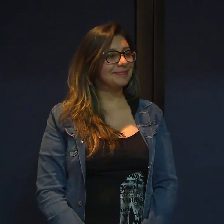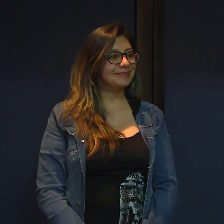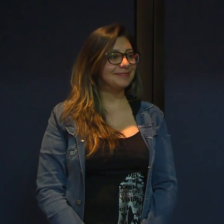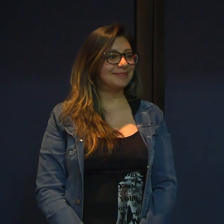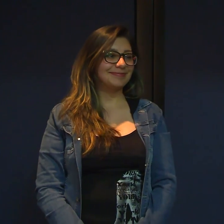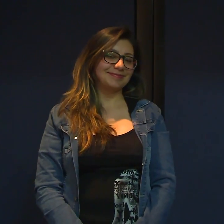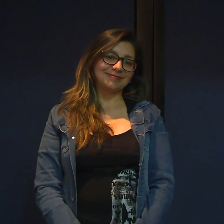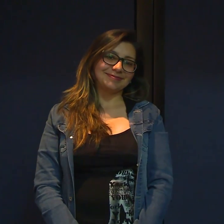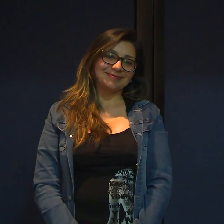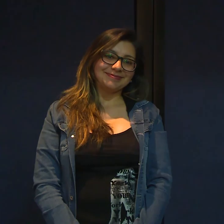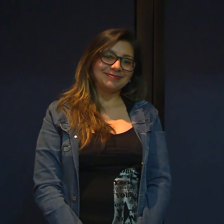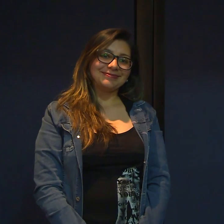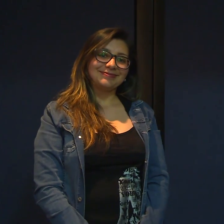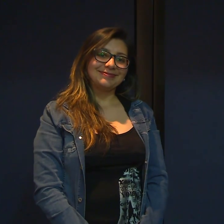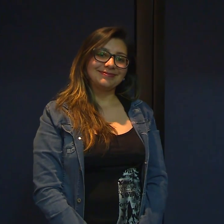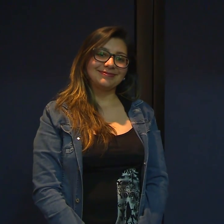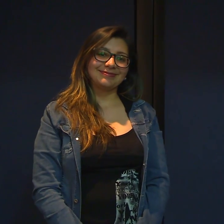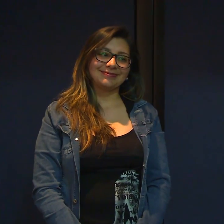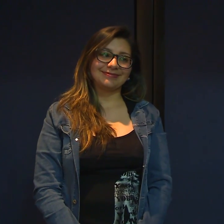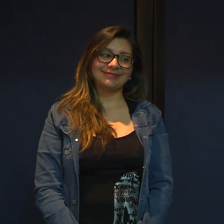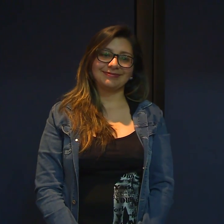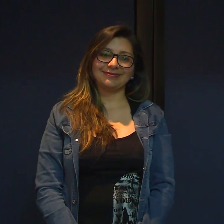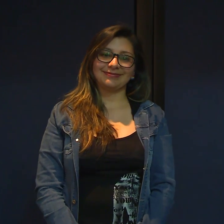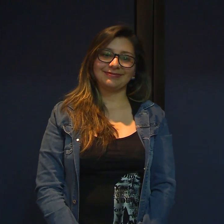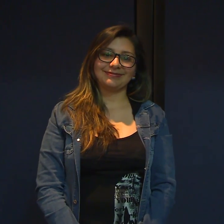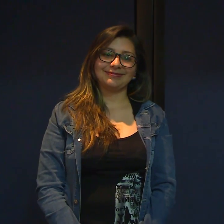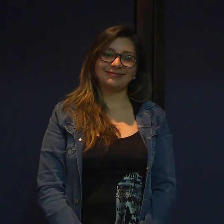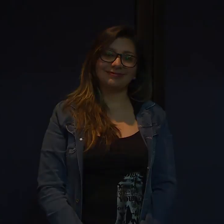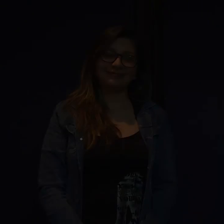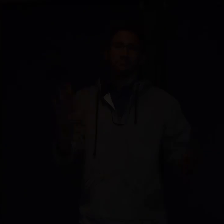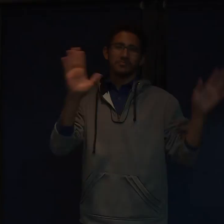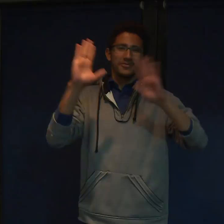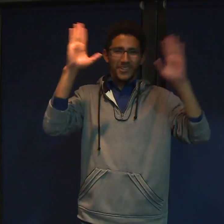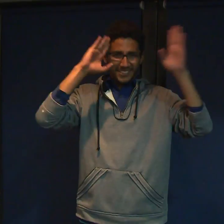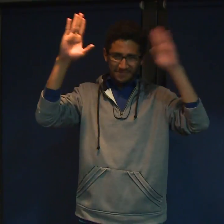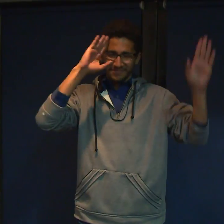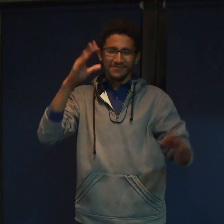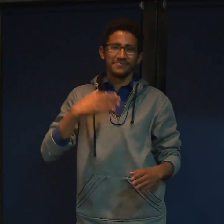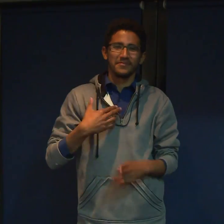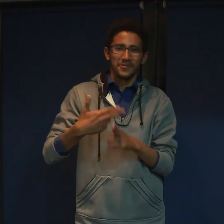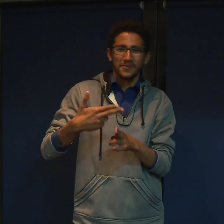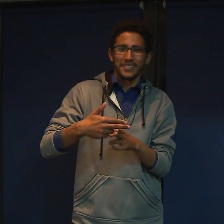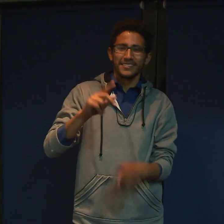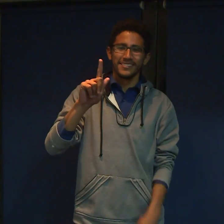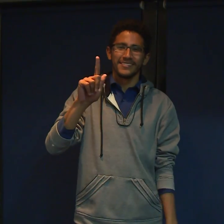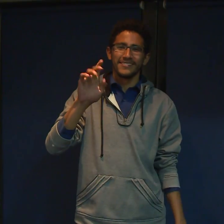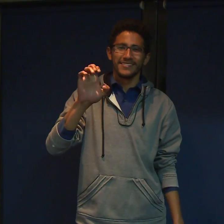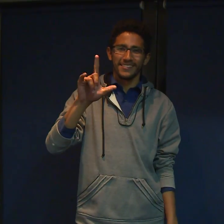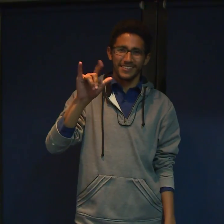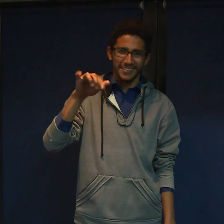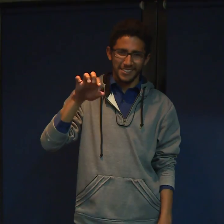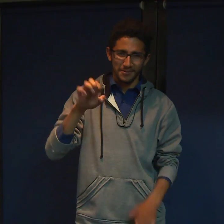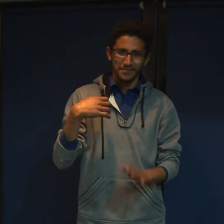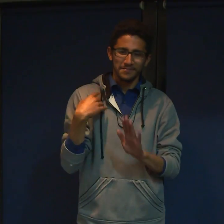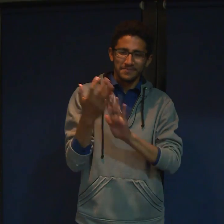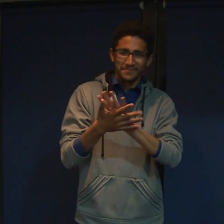podamos aprender muchísimas cosas más. Agradezco mucho su invitación. Hola a todos, ¿cómo están? Mi nombre es